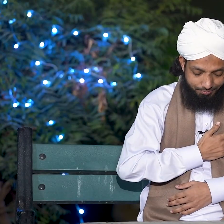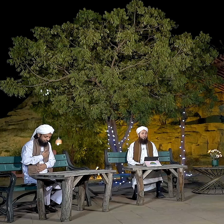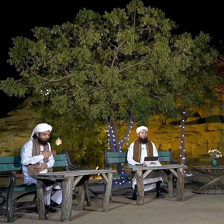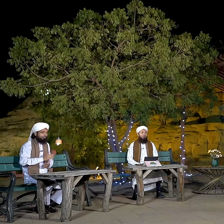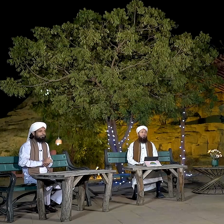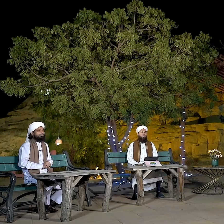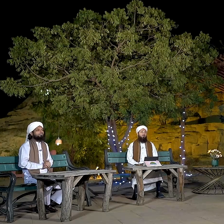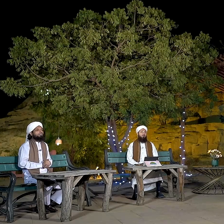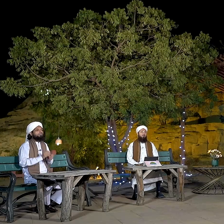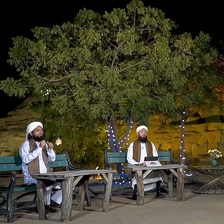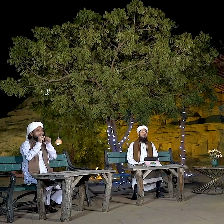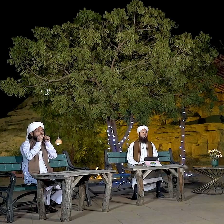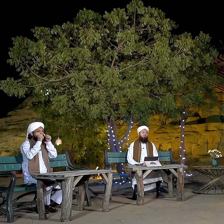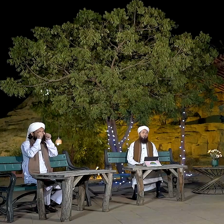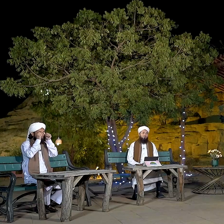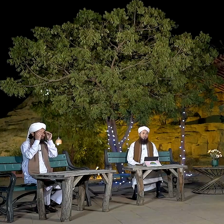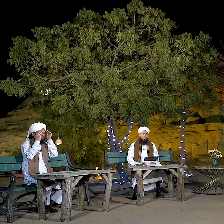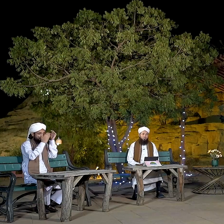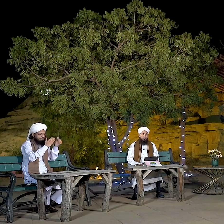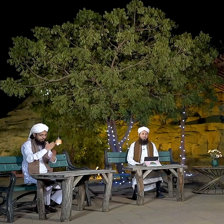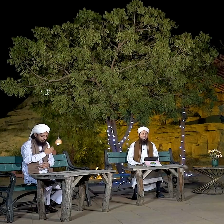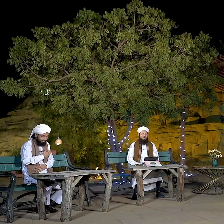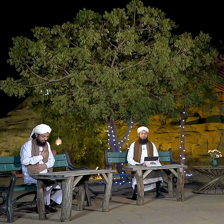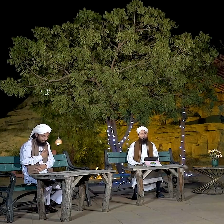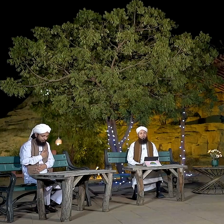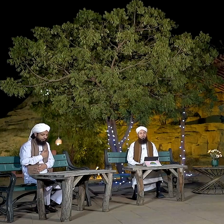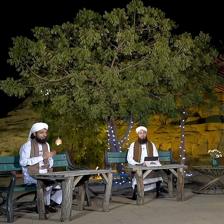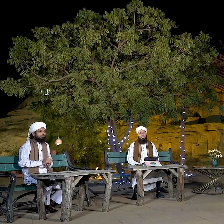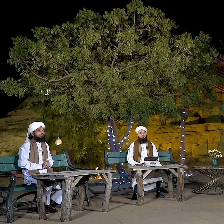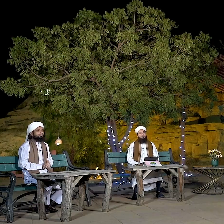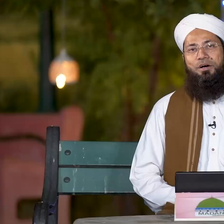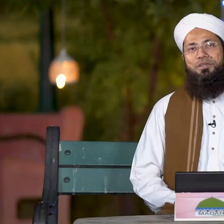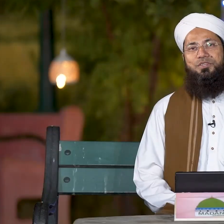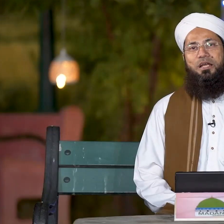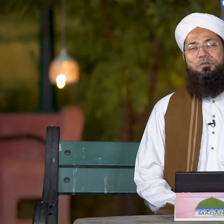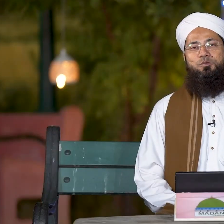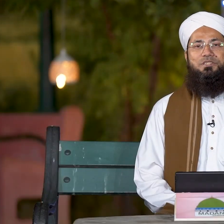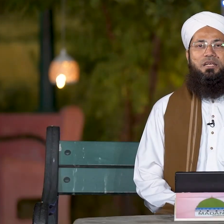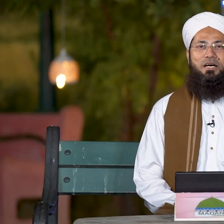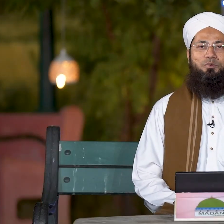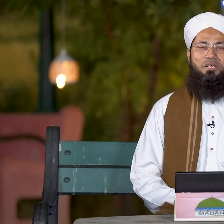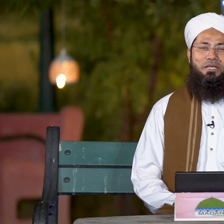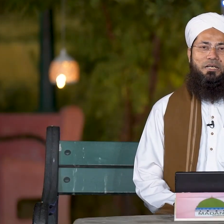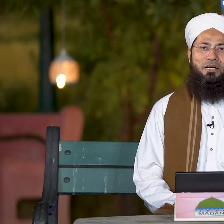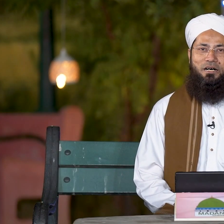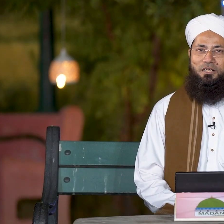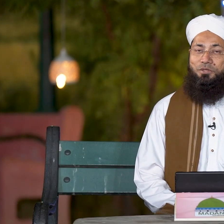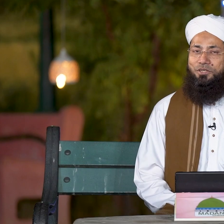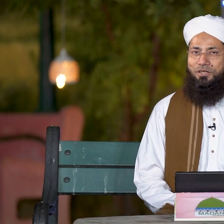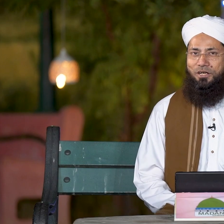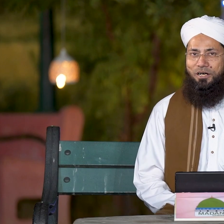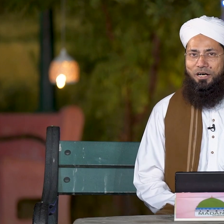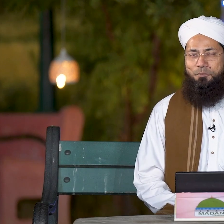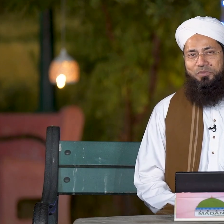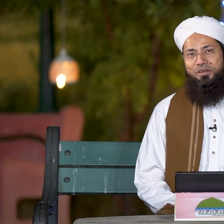اللہ وعلی آلک واصحابک یا حبیب اللہ۔ الصلاة والسلام علیک یا